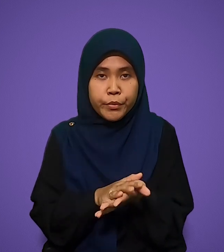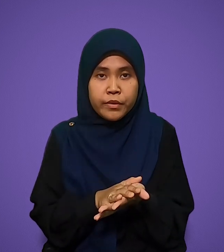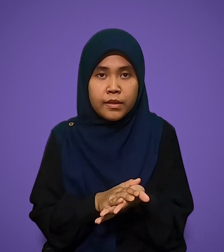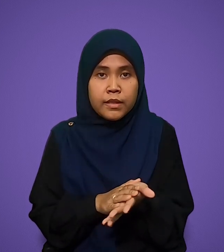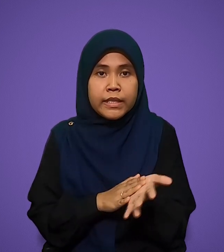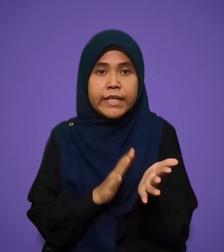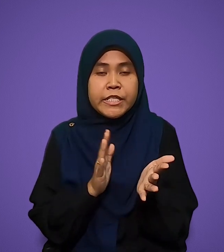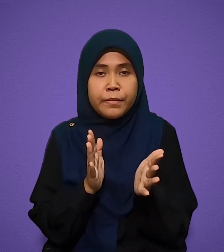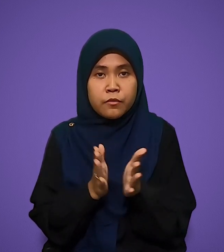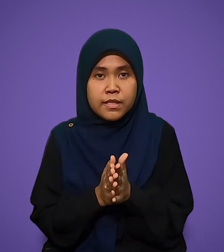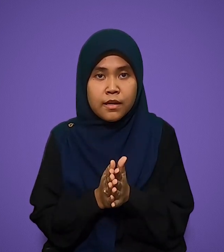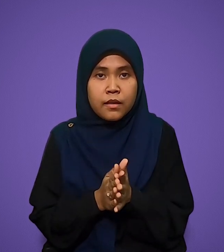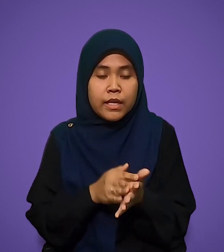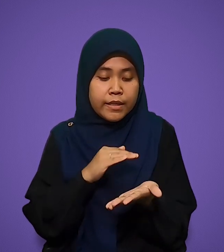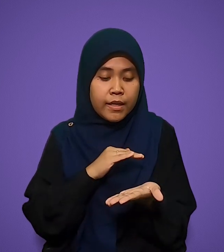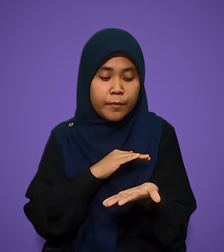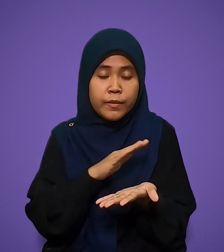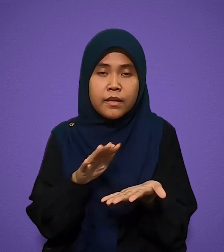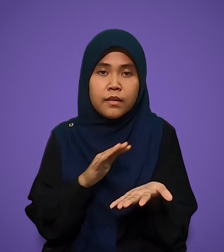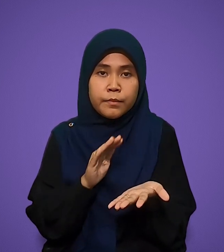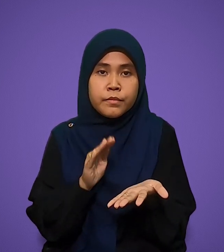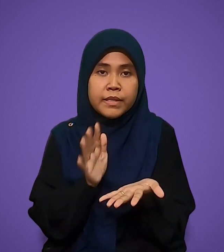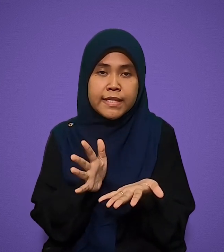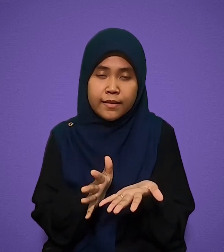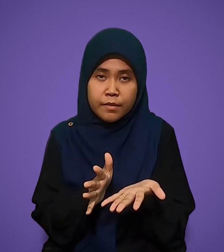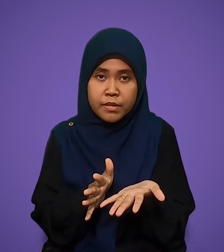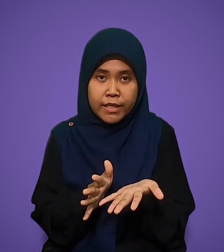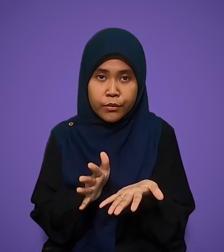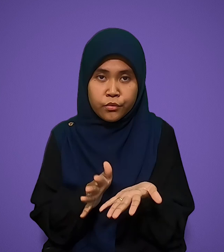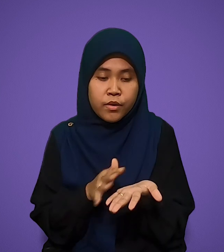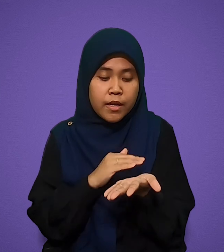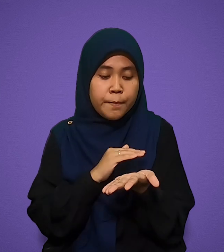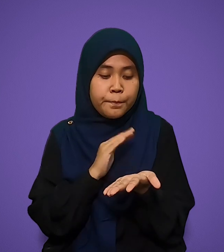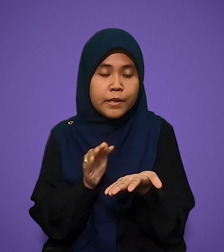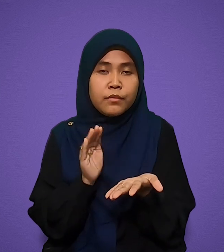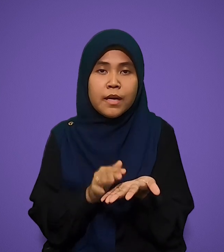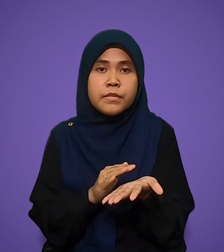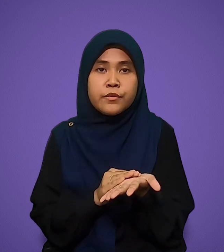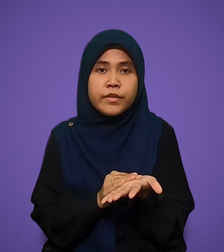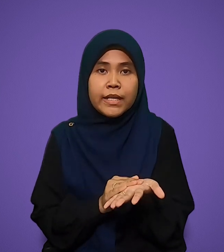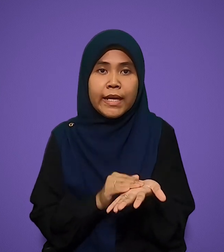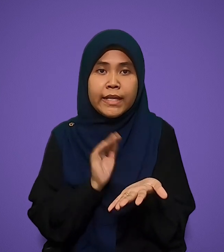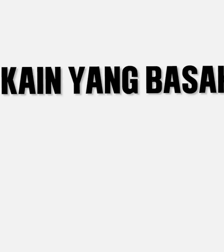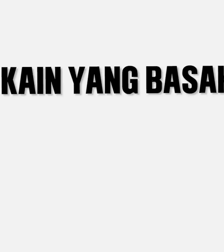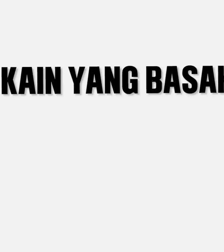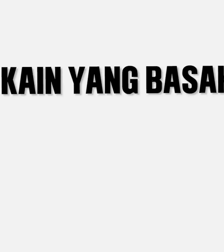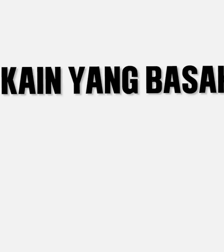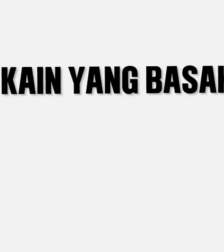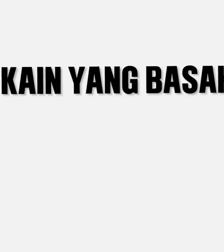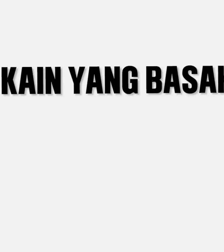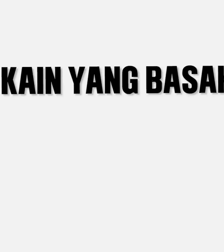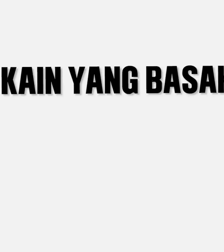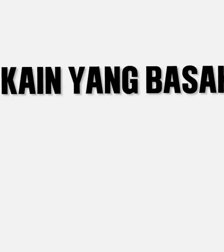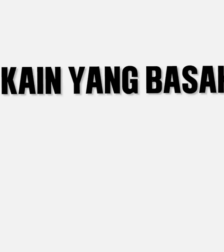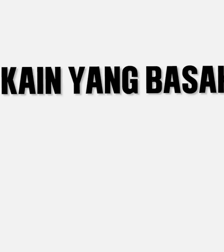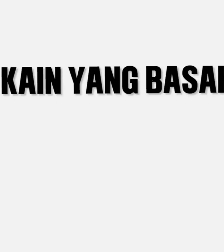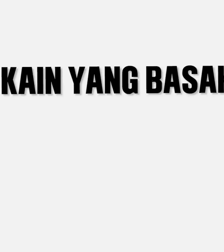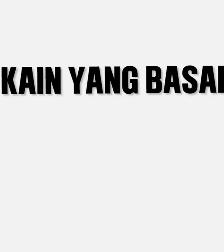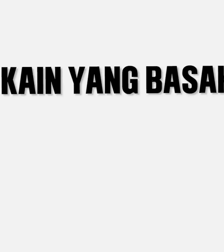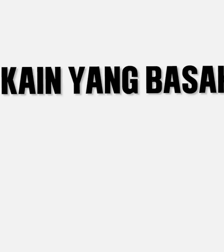tumpul dan cepat rosak. Dan apabila membersihkan blade itu, perlulah menggunakan kain yang basah ataupun